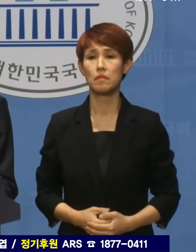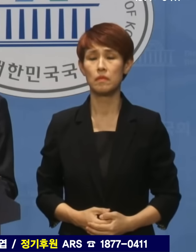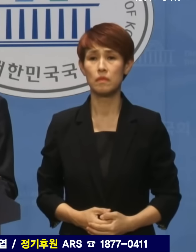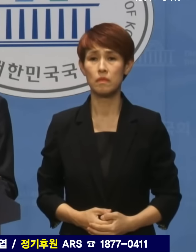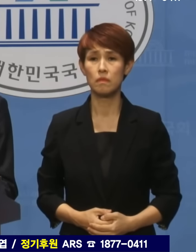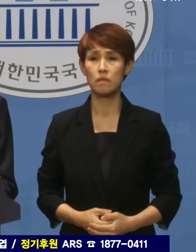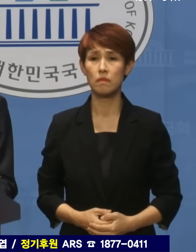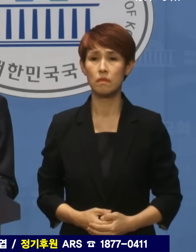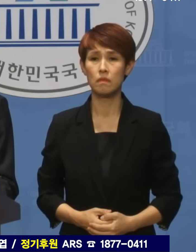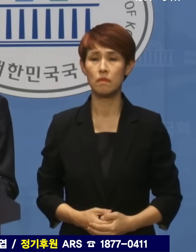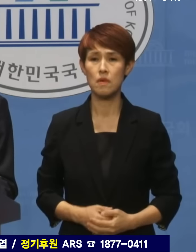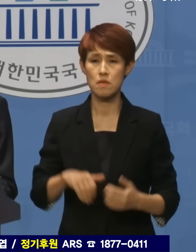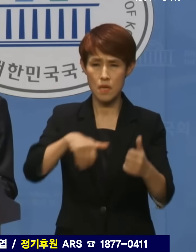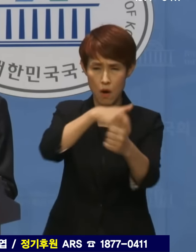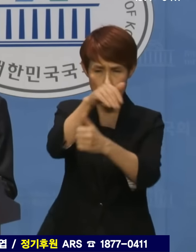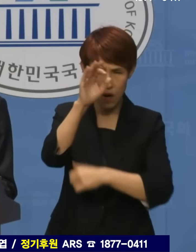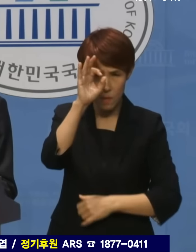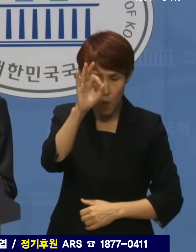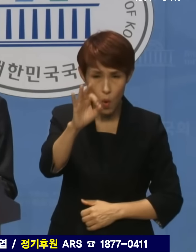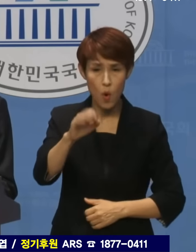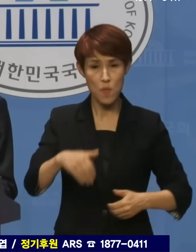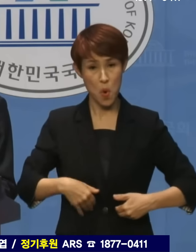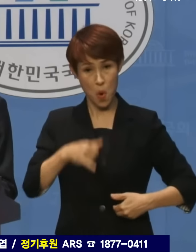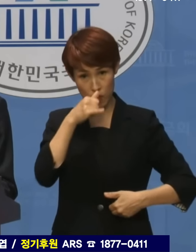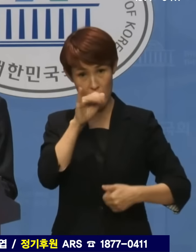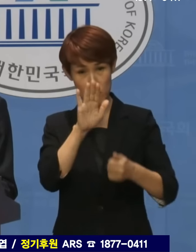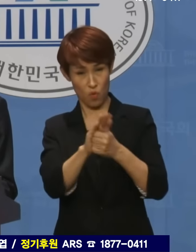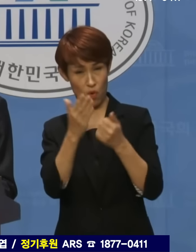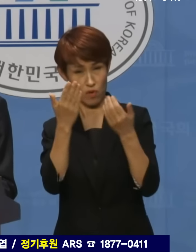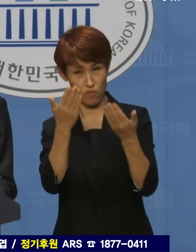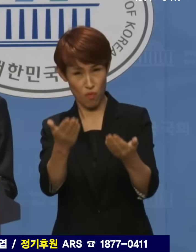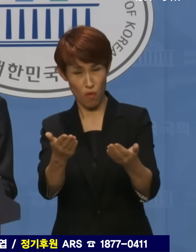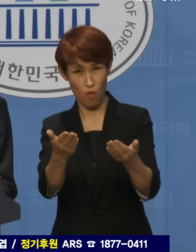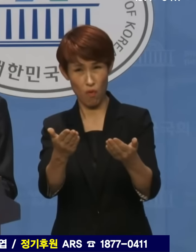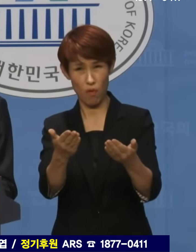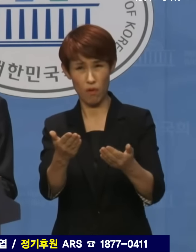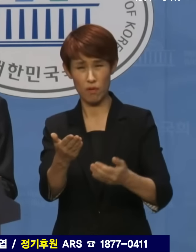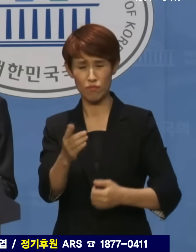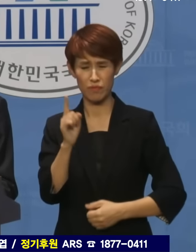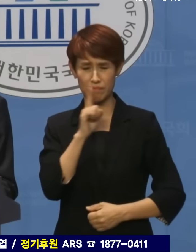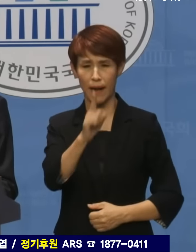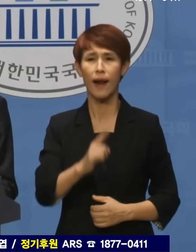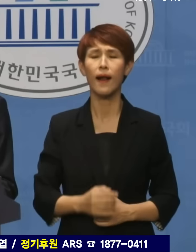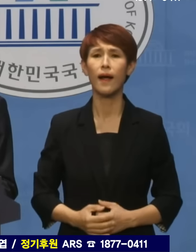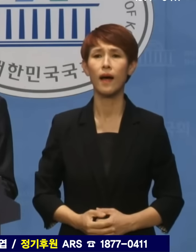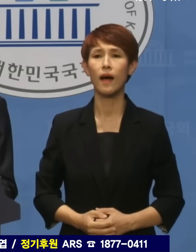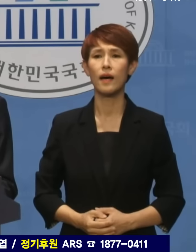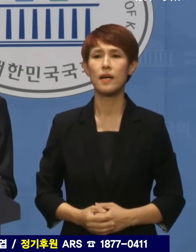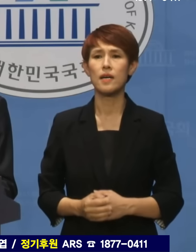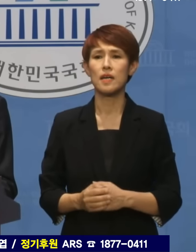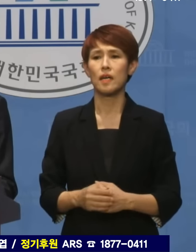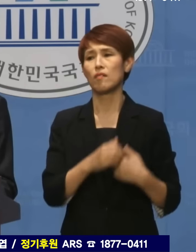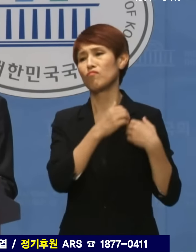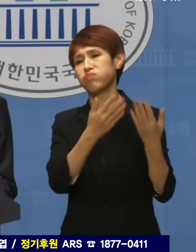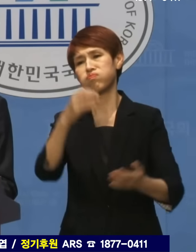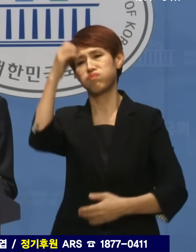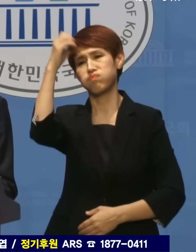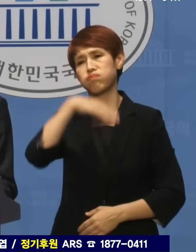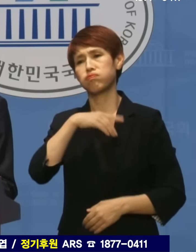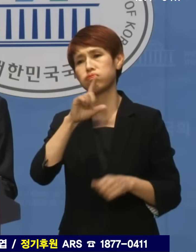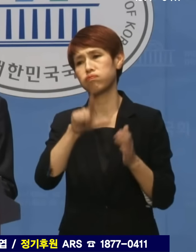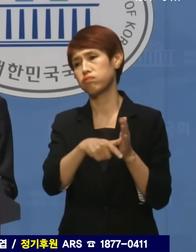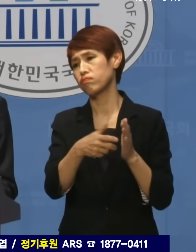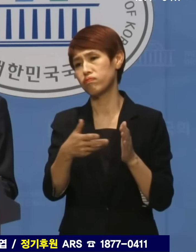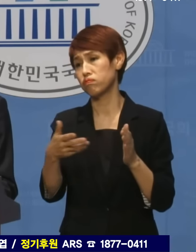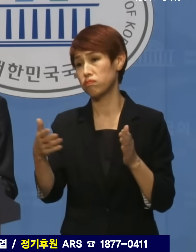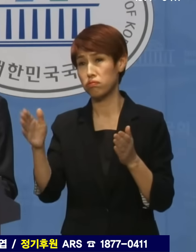전부입니다 주시하며 필요시 지원하겠다는 한가 소리나 할 때가 아닙니다 수수 방관하며 허성 세월